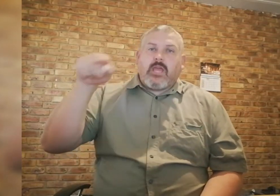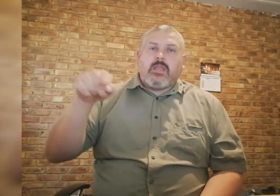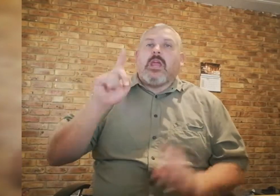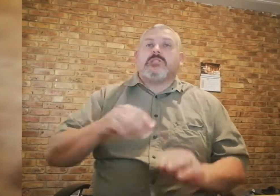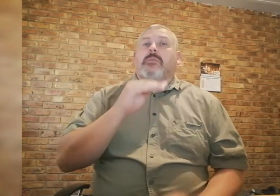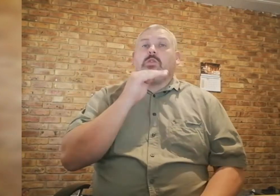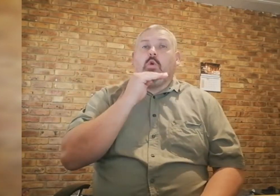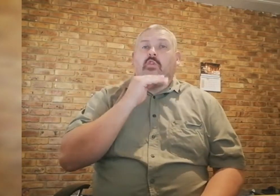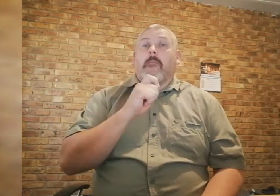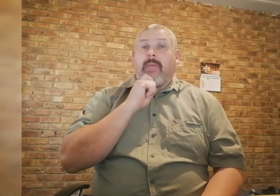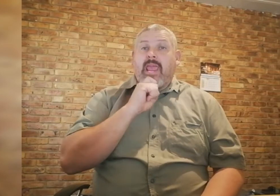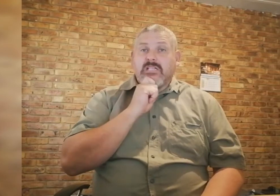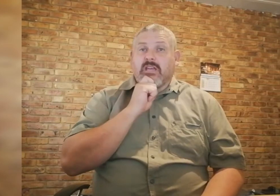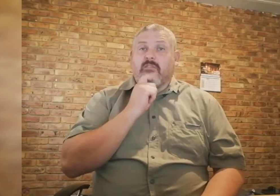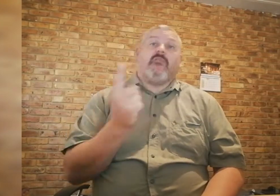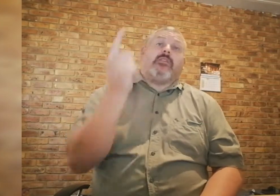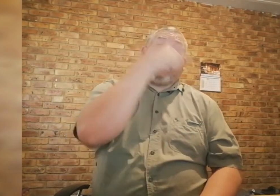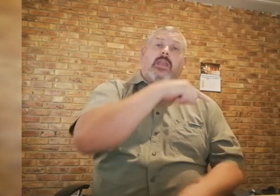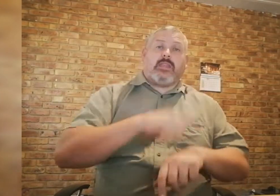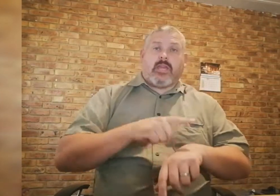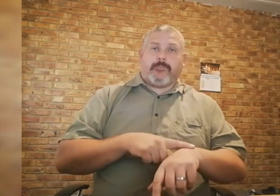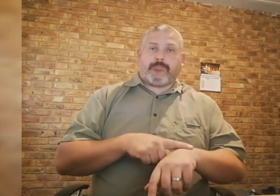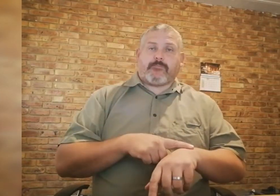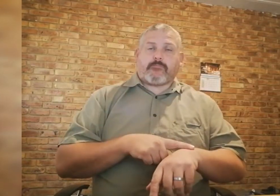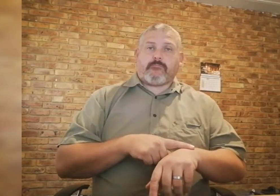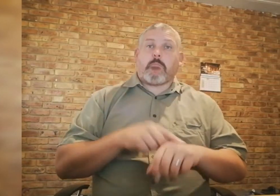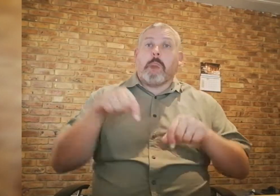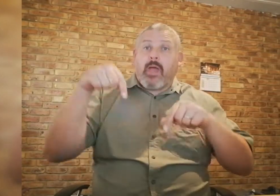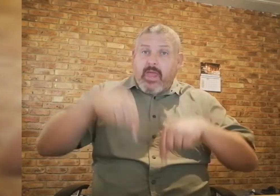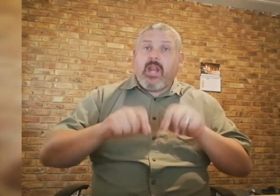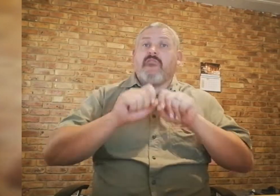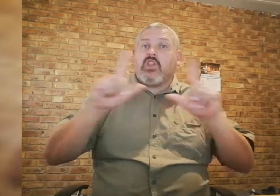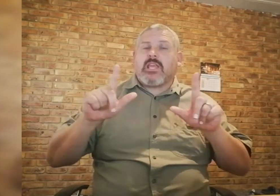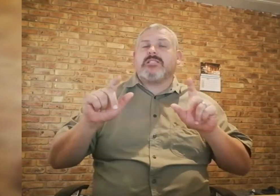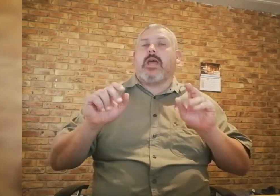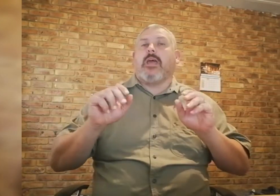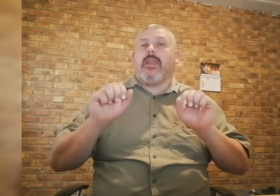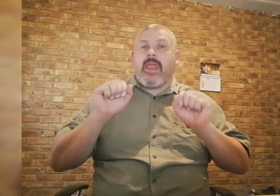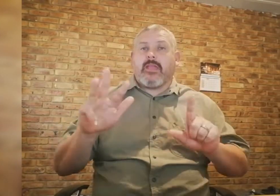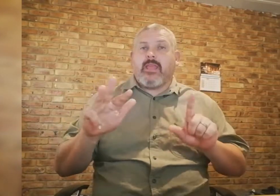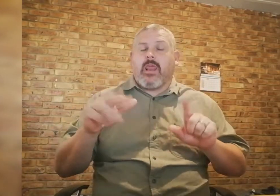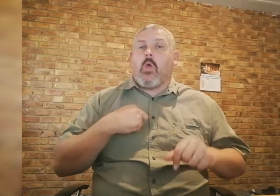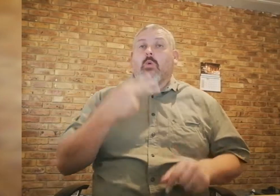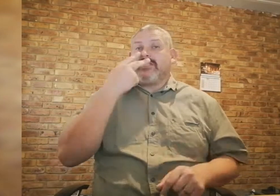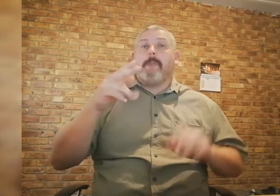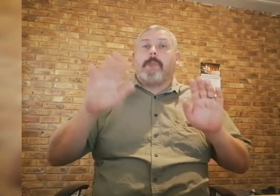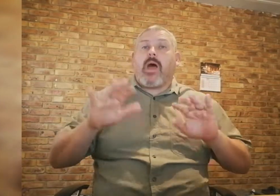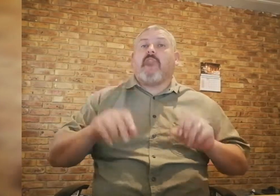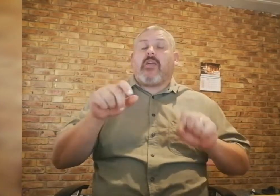Dit is bedoel vir mense van daardie tyd. Maar in Leviticus 19 ons sien baie van